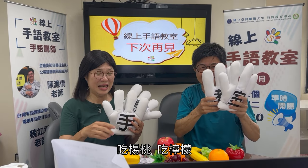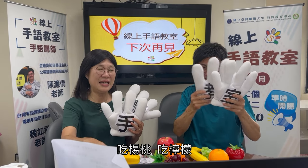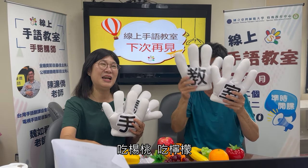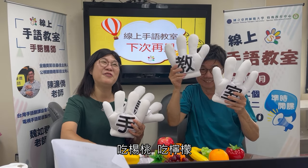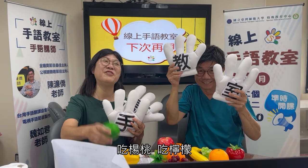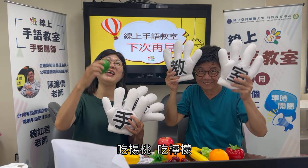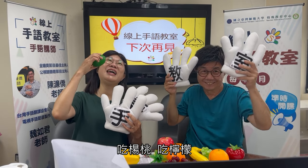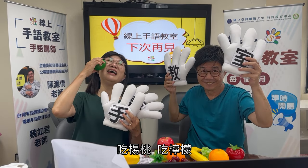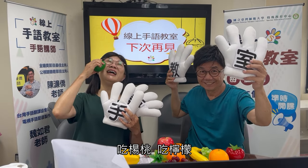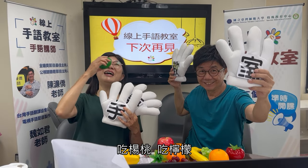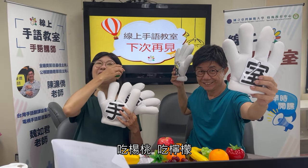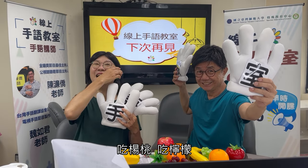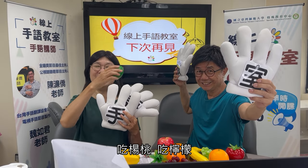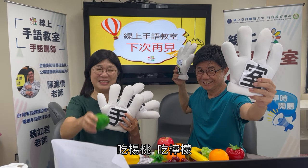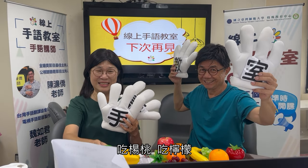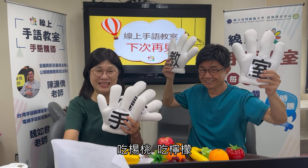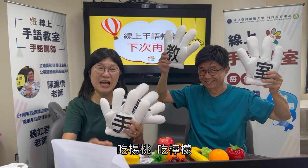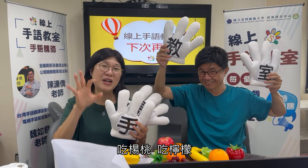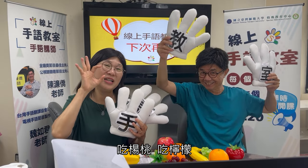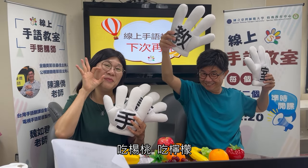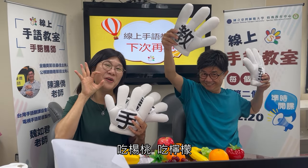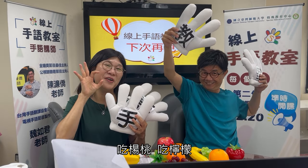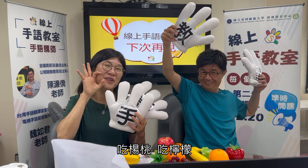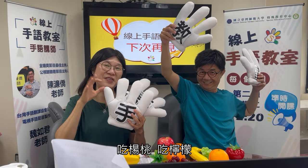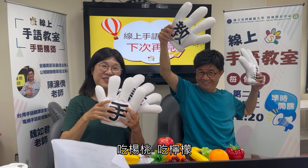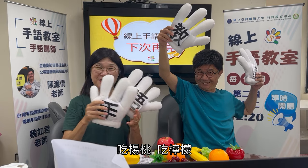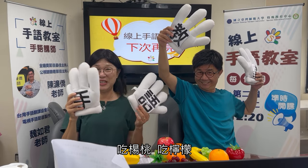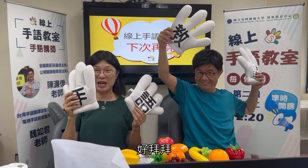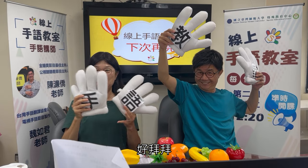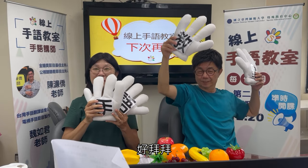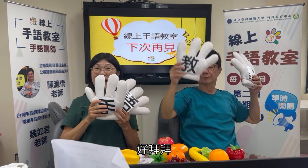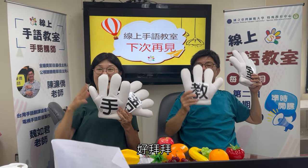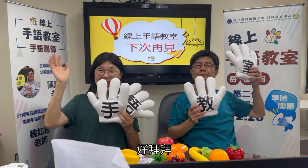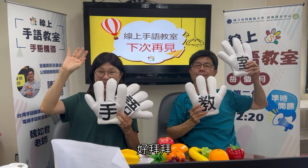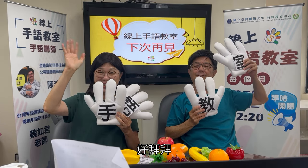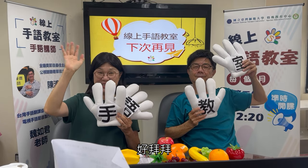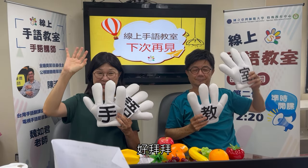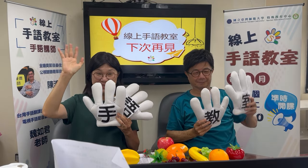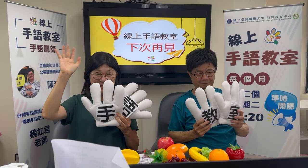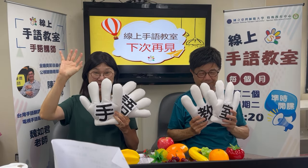要敷脸，柠檬，好，拜拜。